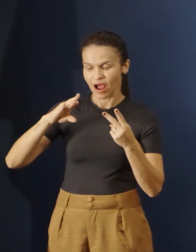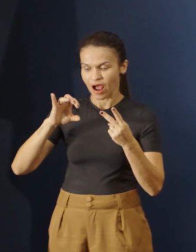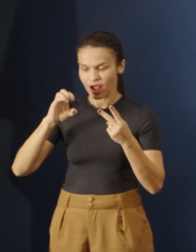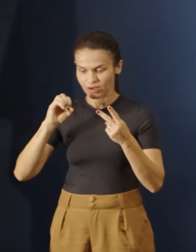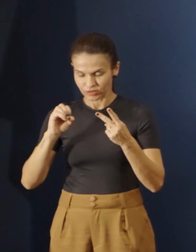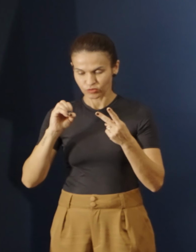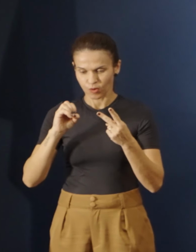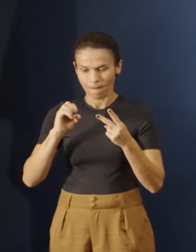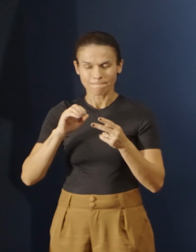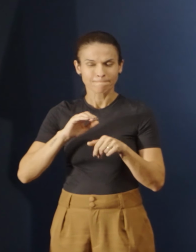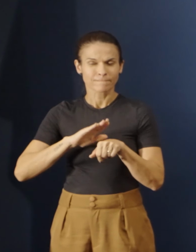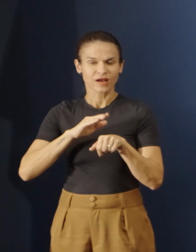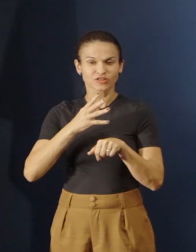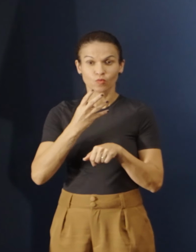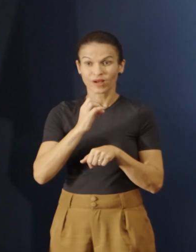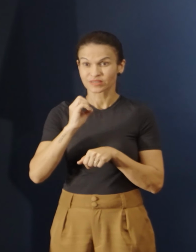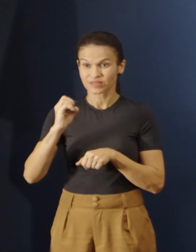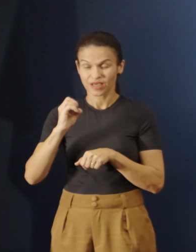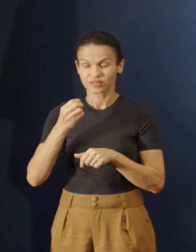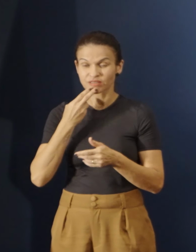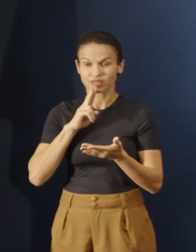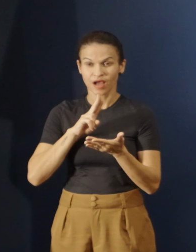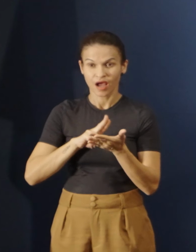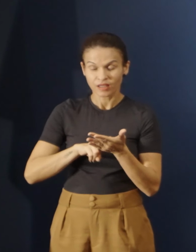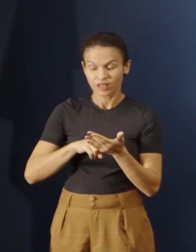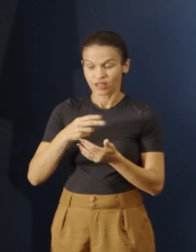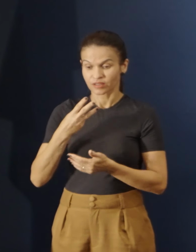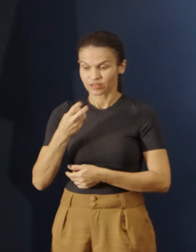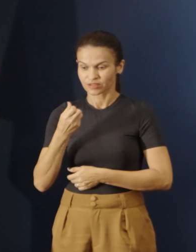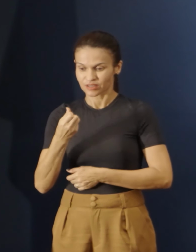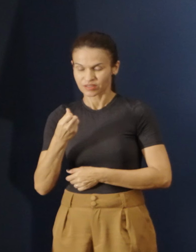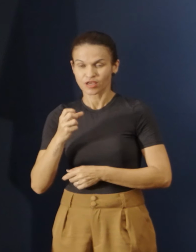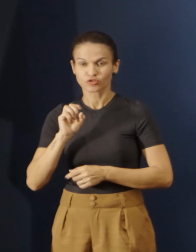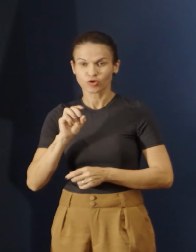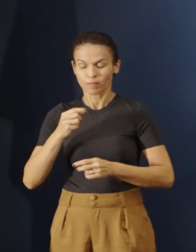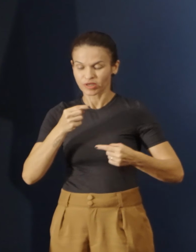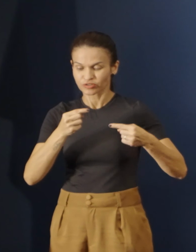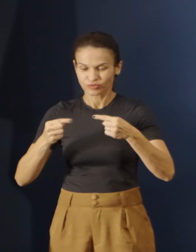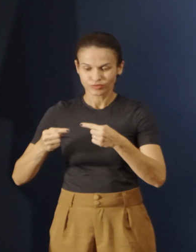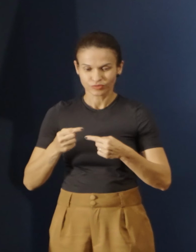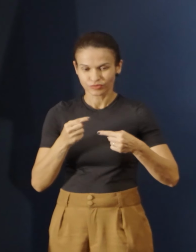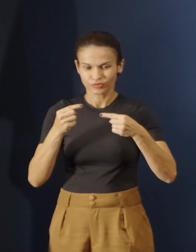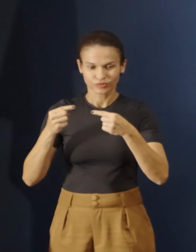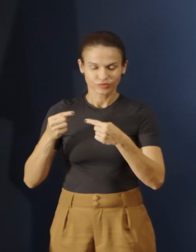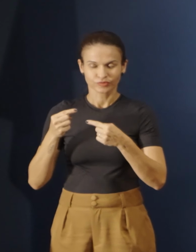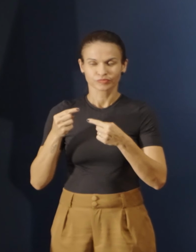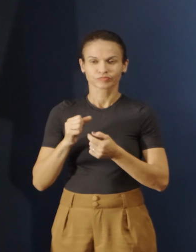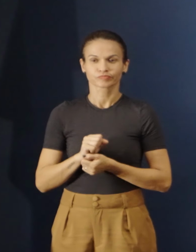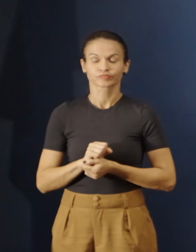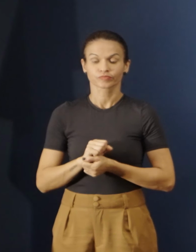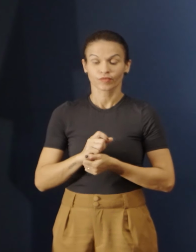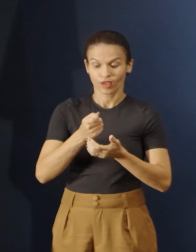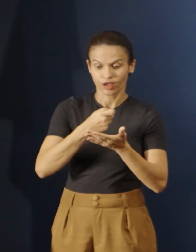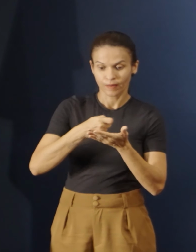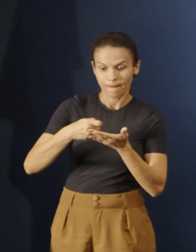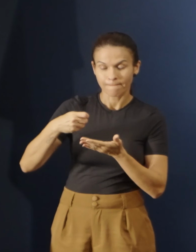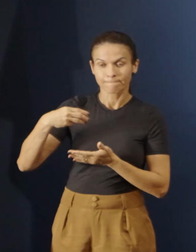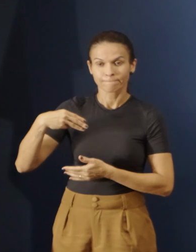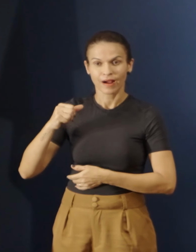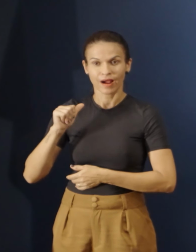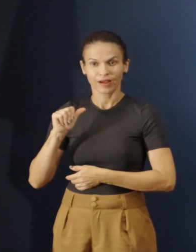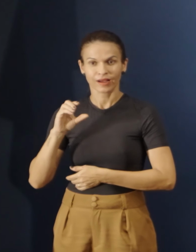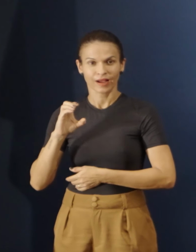cartas, 36 cartas são apenas para discutir Macunaíma. O Mário de Andrade escrevia Macunaíma